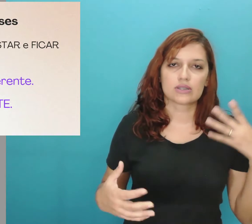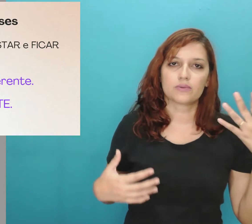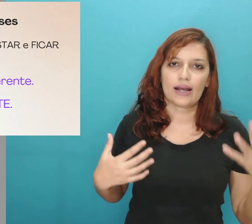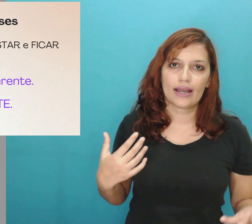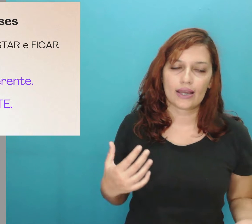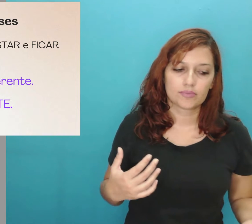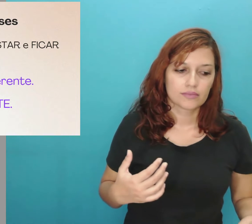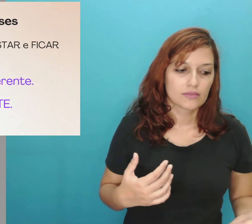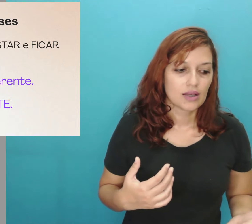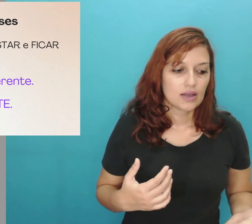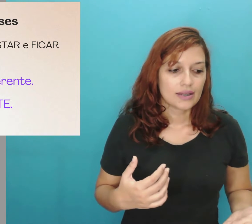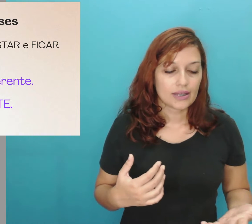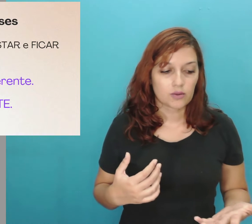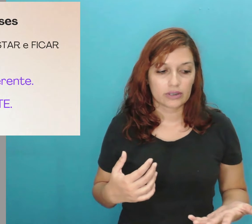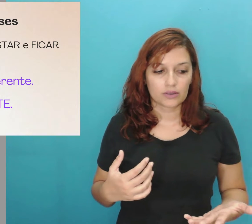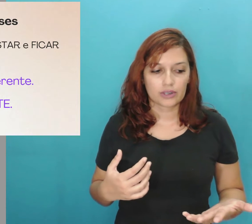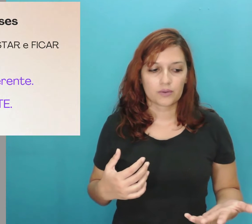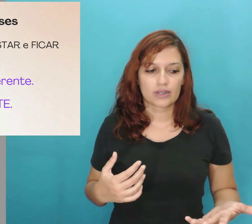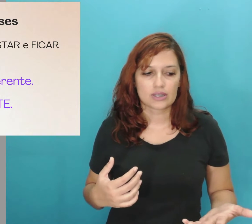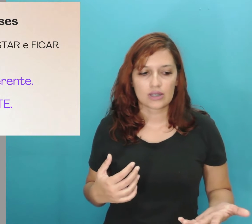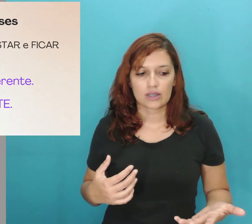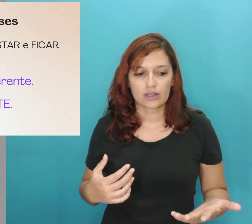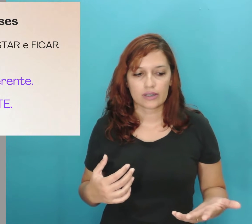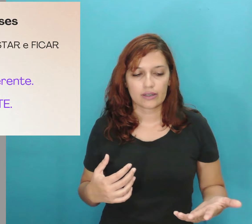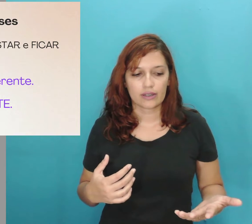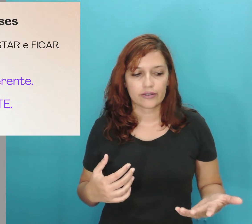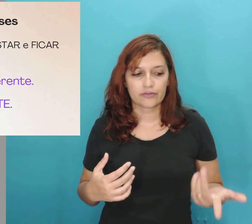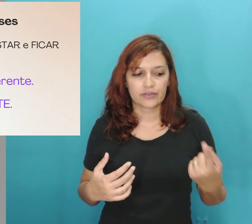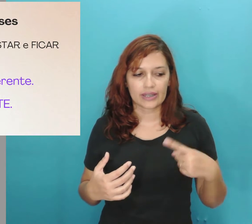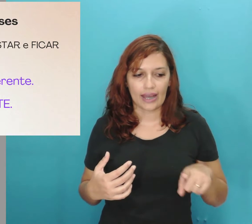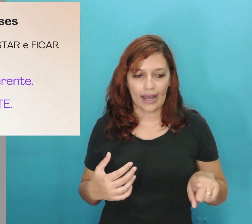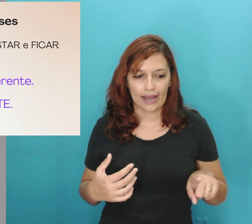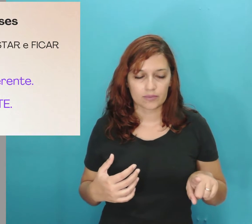pessoa é. E quando eu digo assim, ficar,